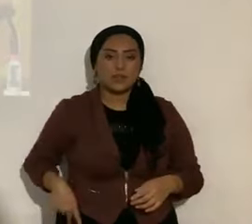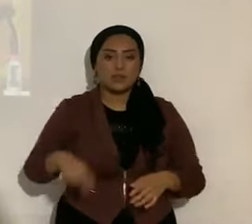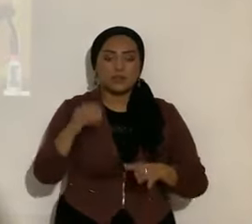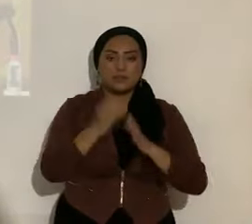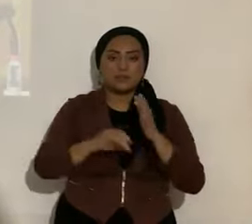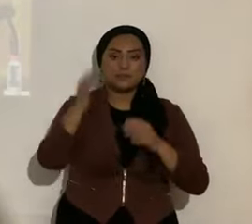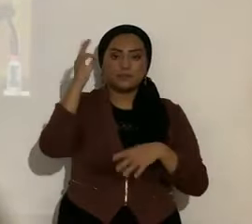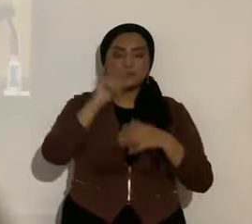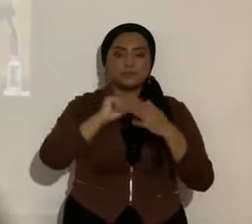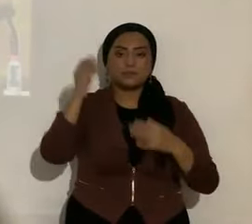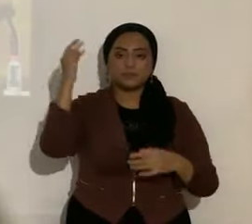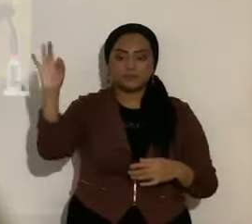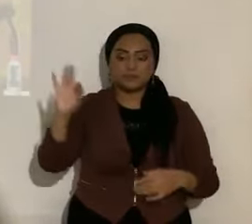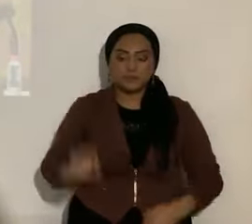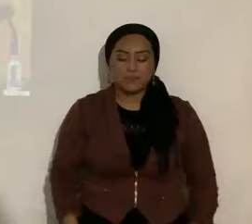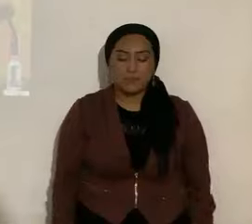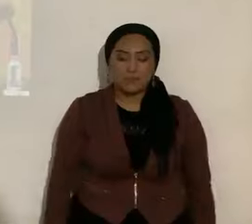19.